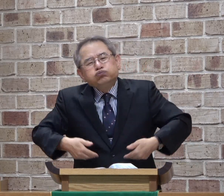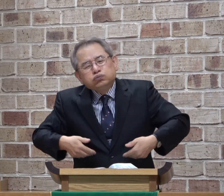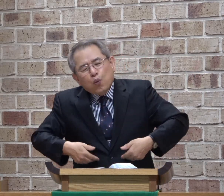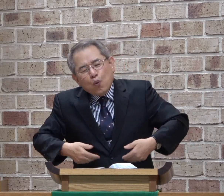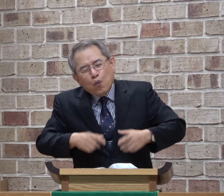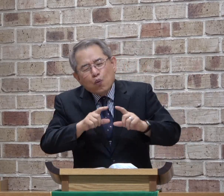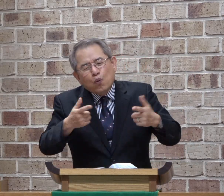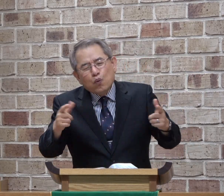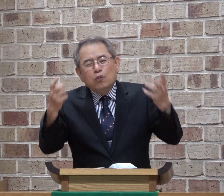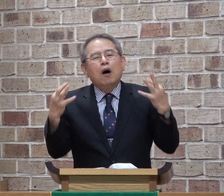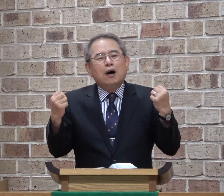아멘.